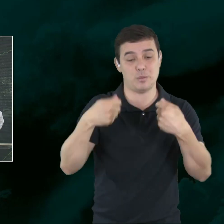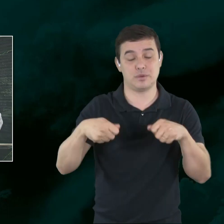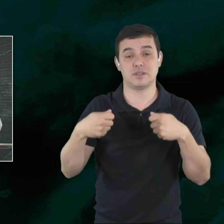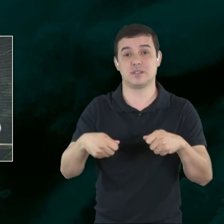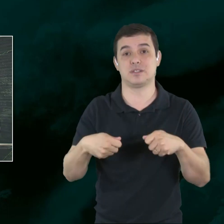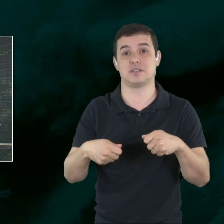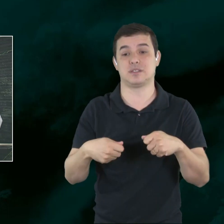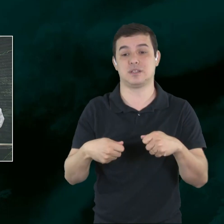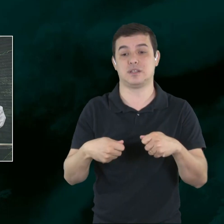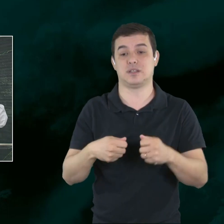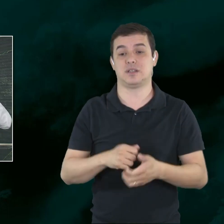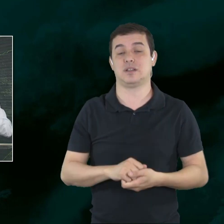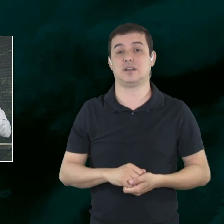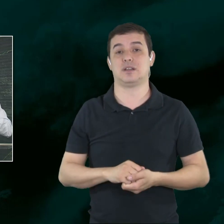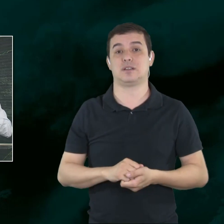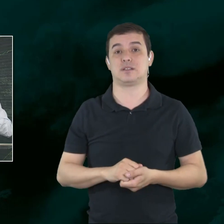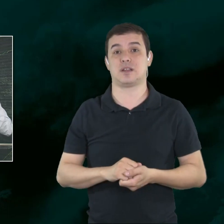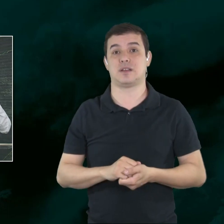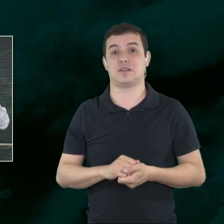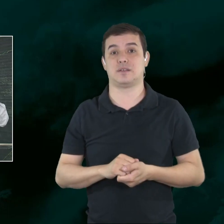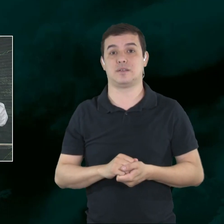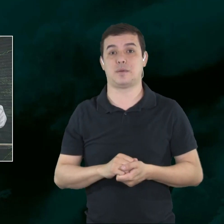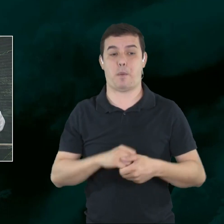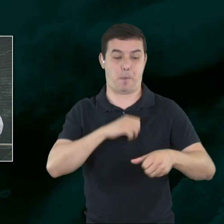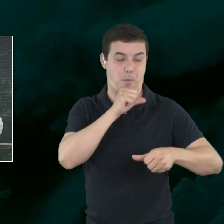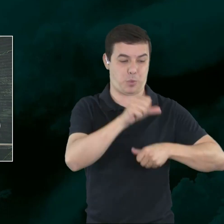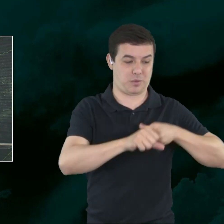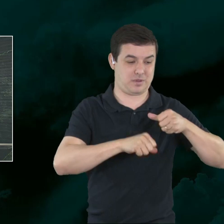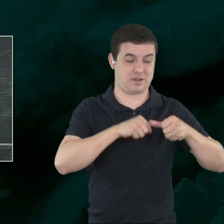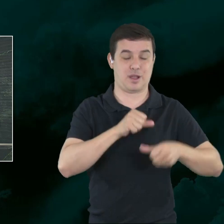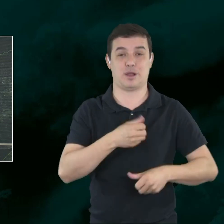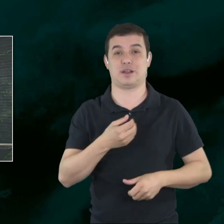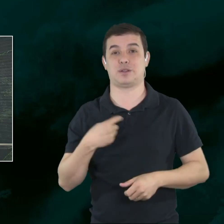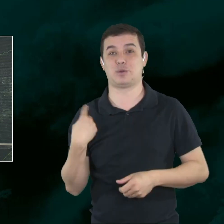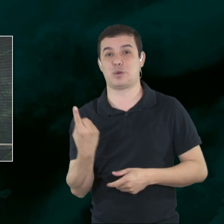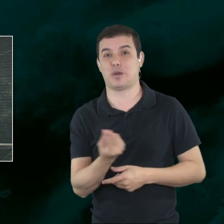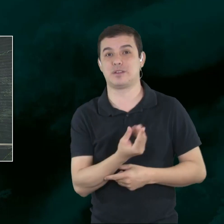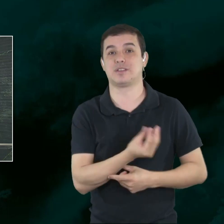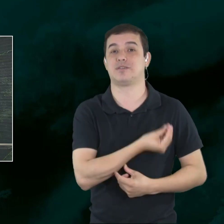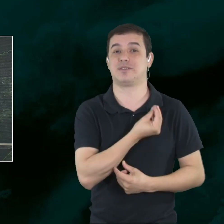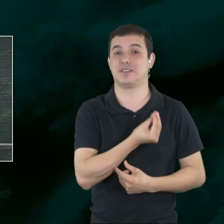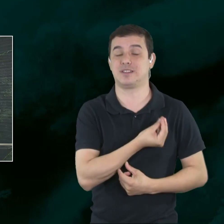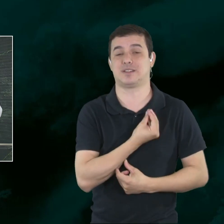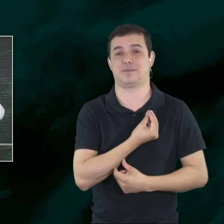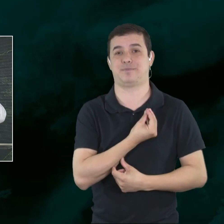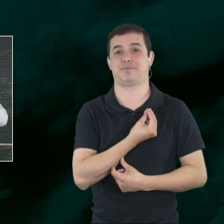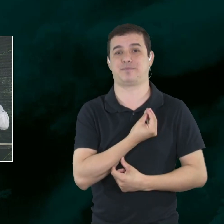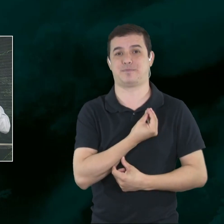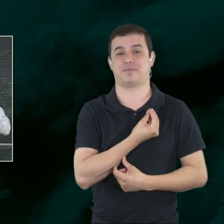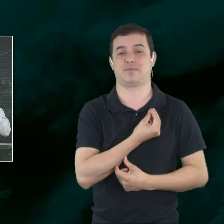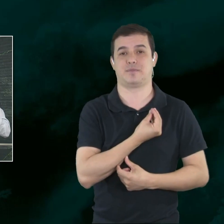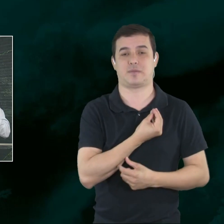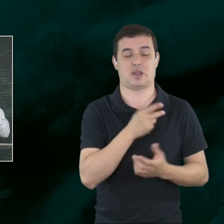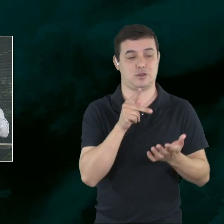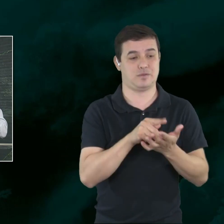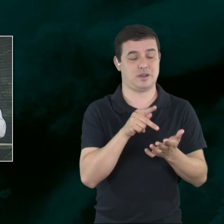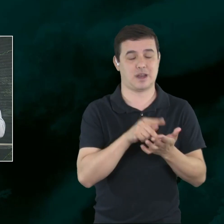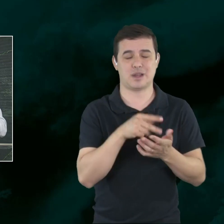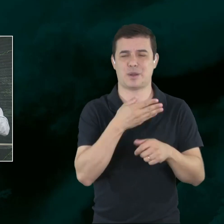precisam ser a verdade em nós. Todas essas coisas precisam se tornar a nossa